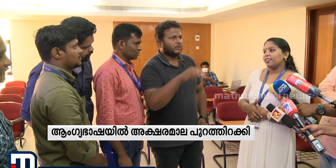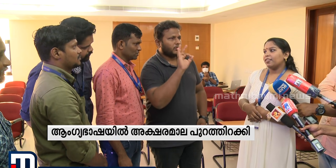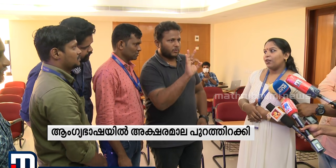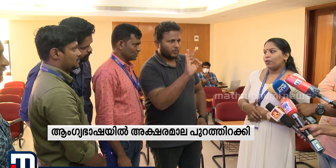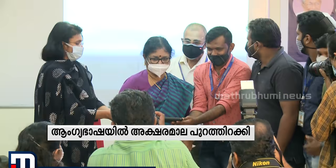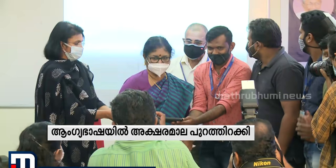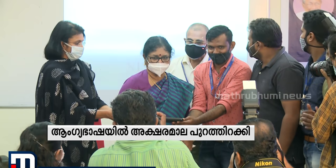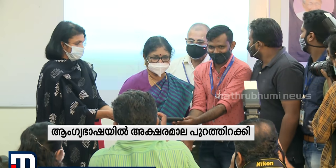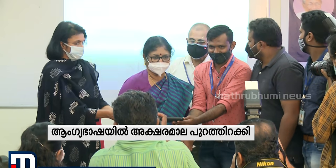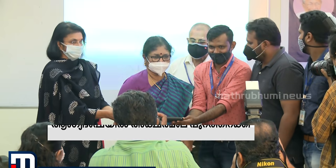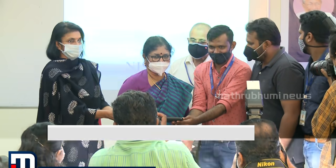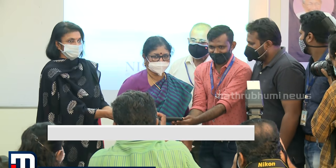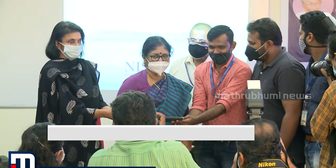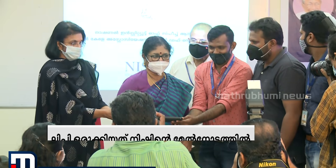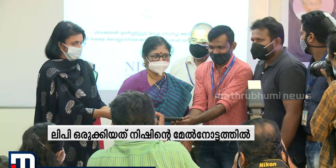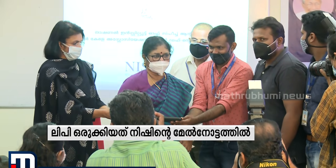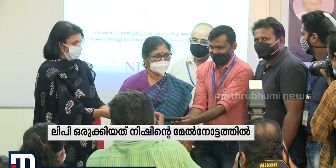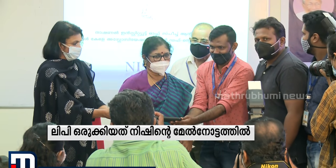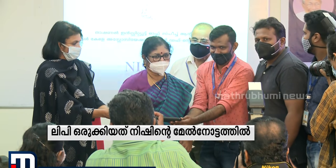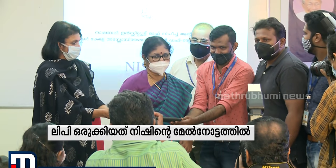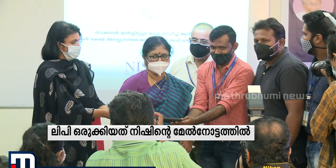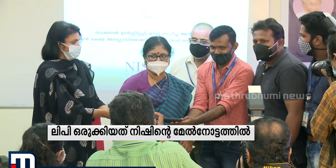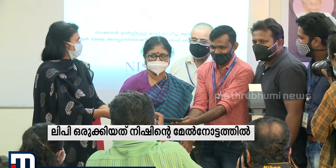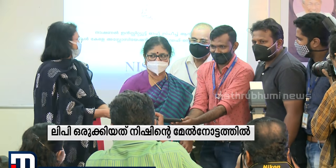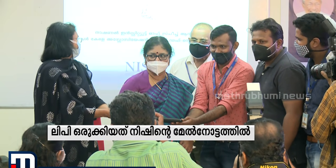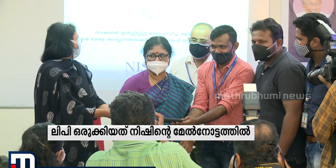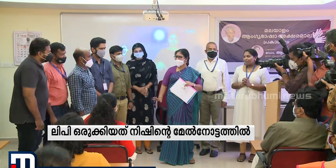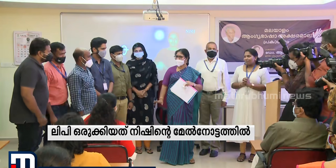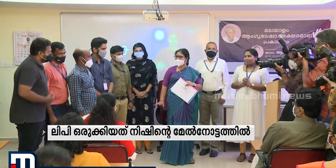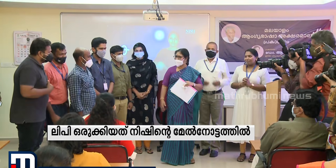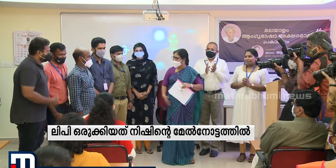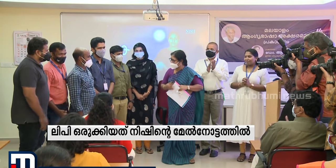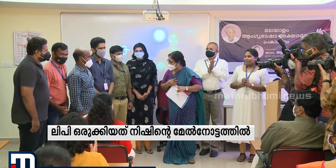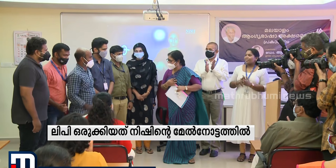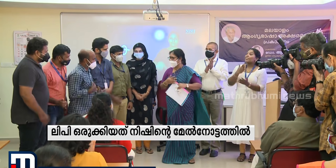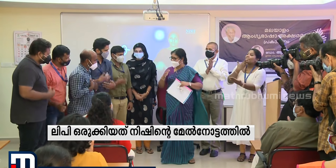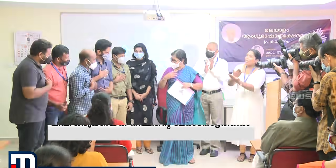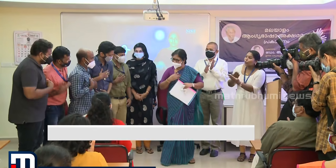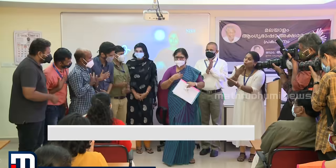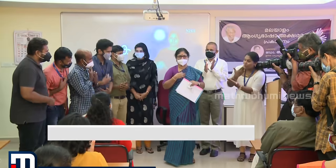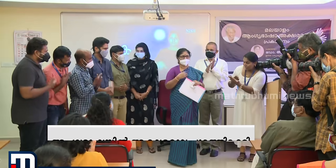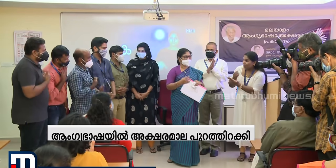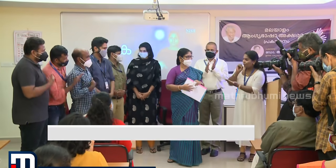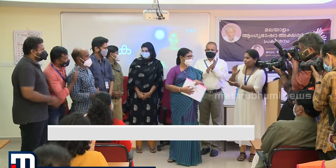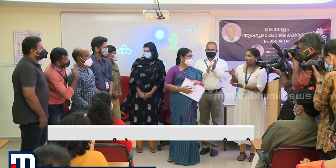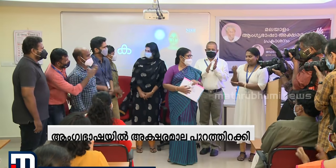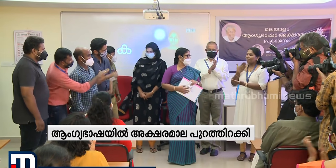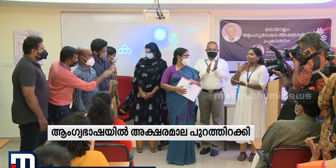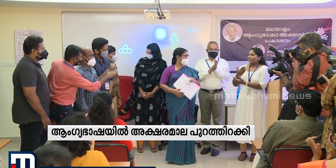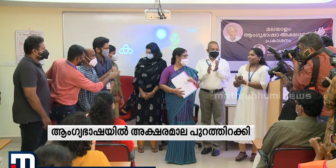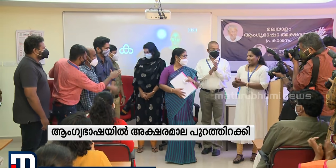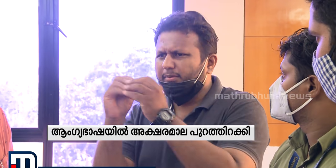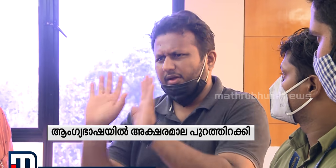സ്വരാക്ഷരങ്ങളും വ്യഞ്ജനാക്ഷരങ്ങളും ചേർന്നതാണ് ഏകീകൃത ആംഗ്യഭാഷാ ലിപി. നിഷിലെ ആംഗ്യഭാഷാ വിദഗ്ധരുടെ മേൽനോട്ടത്തിൽ ബധിരരായ